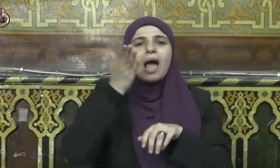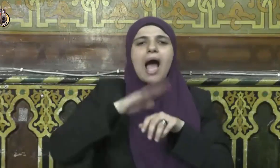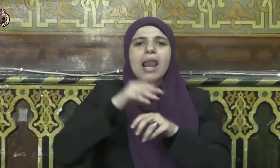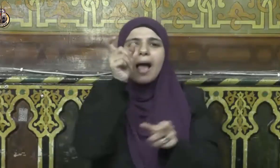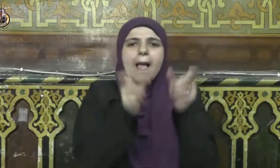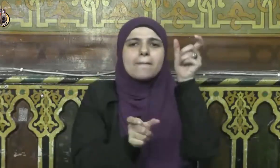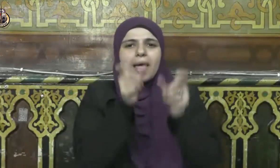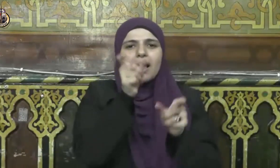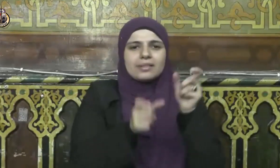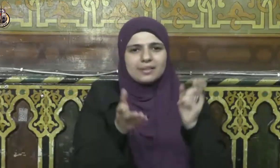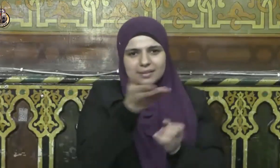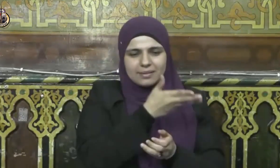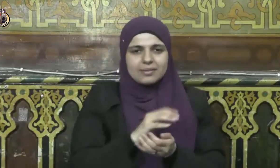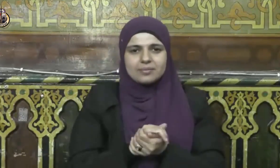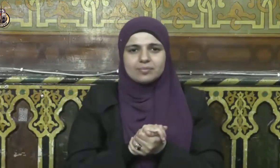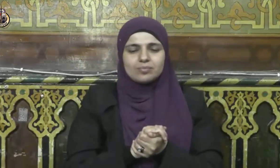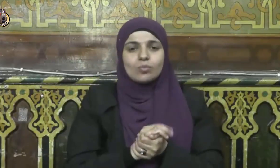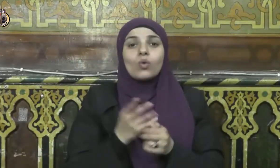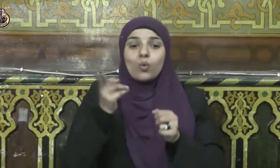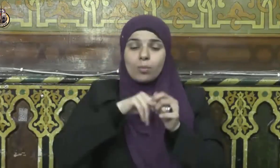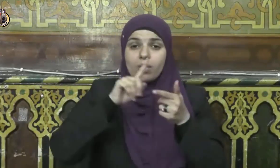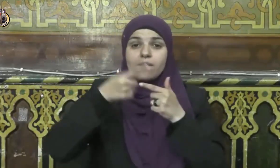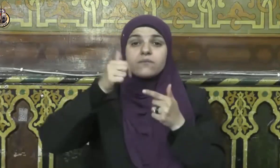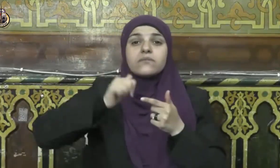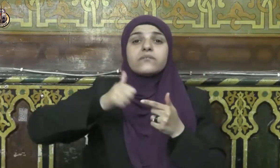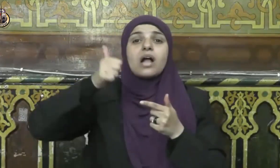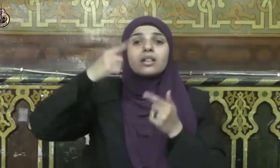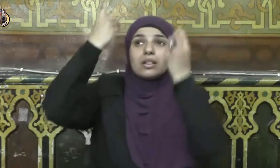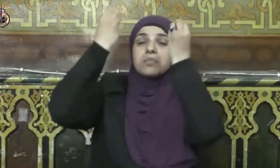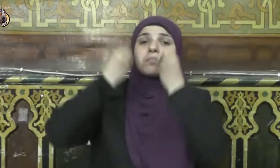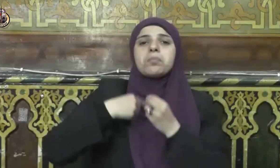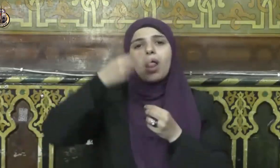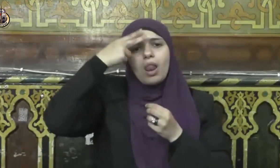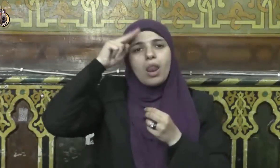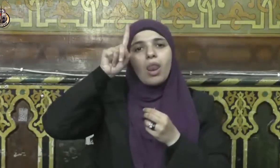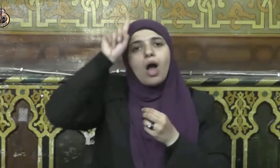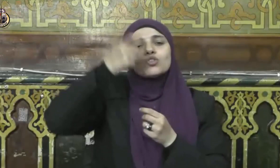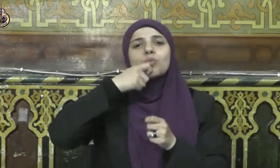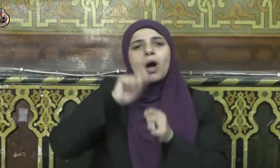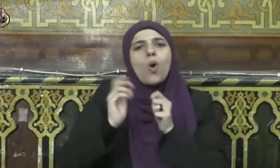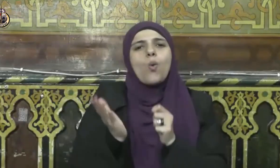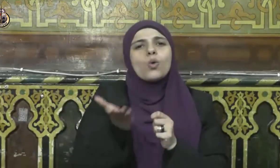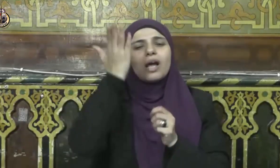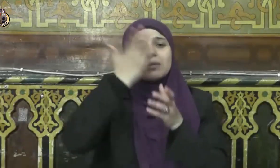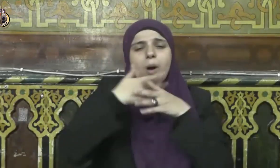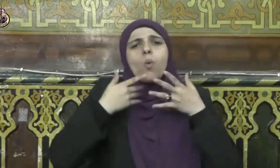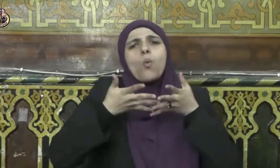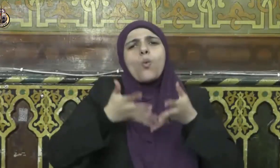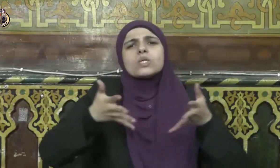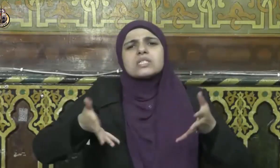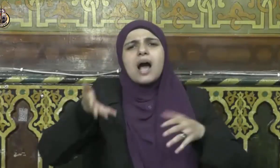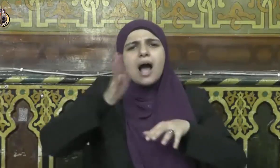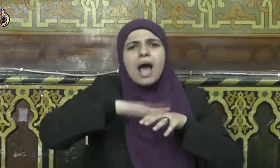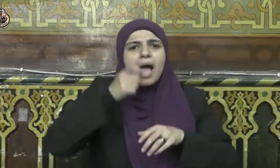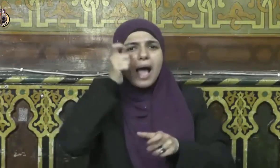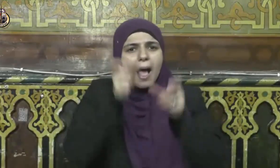على عباده من جهة، وكونه فضلا من الله تعالى يوسع فيه على